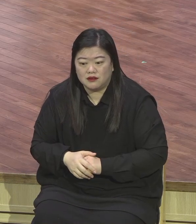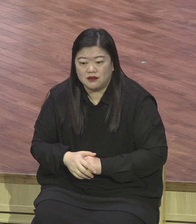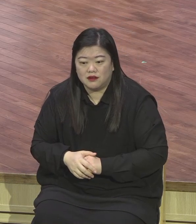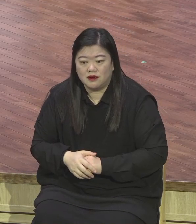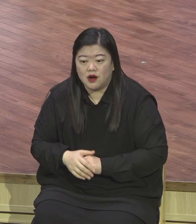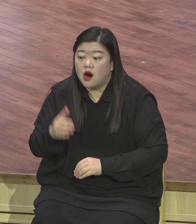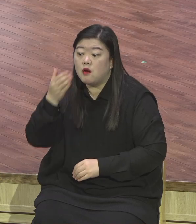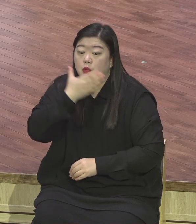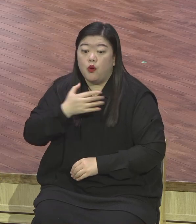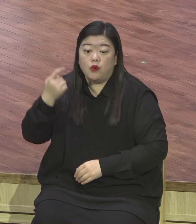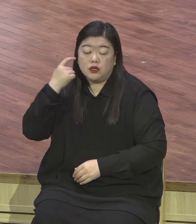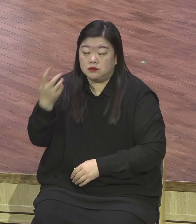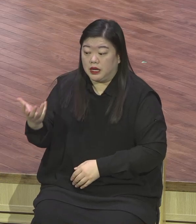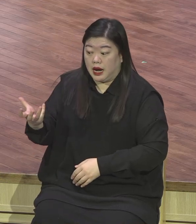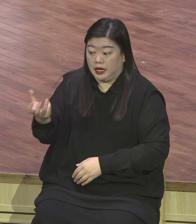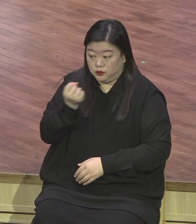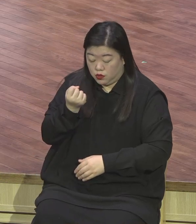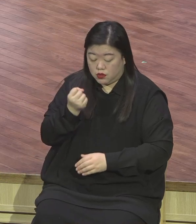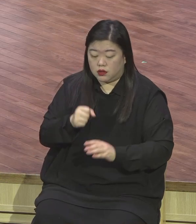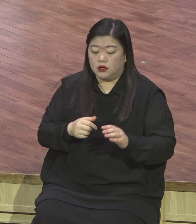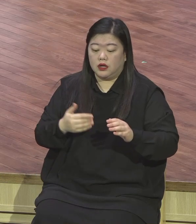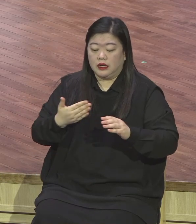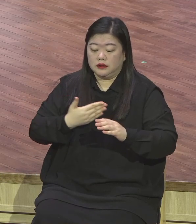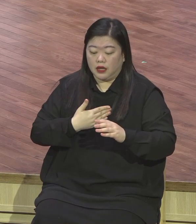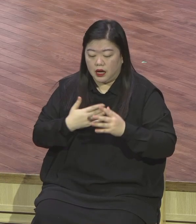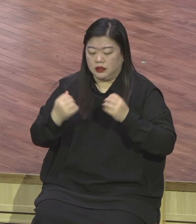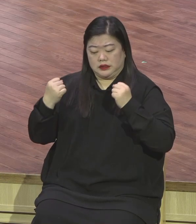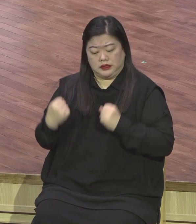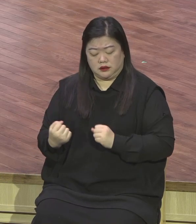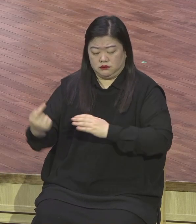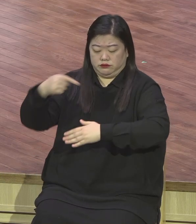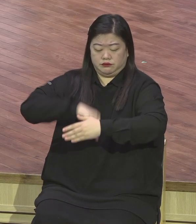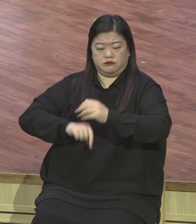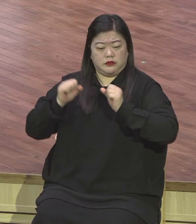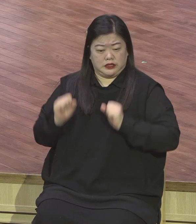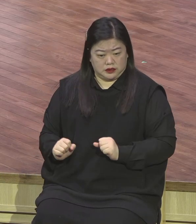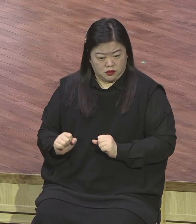삶이 이렇다는 거예요 들어가도 복이요 나가도 복이다